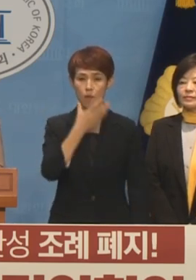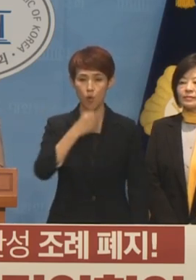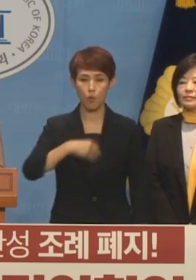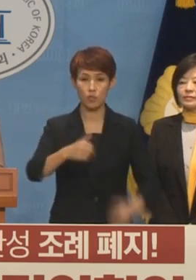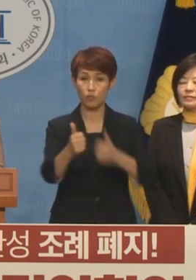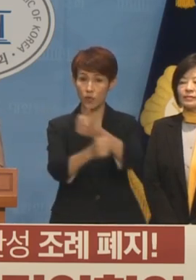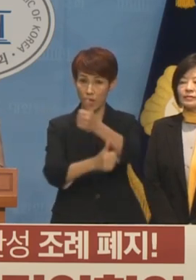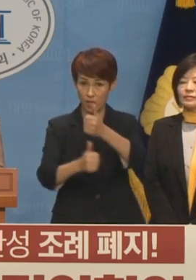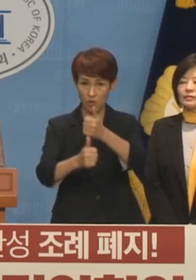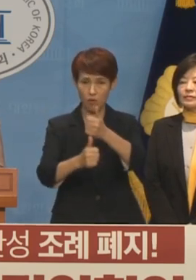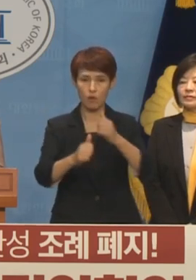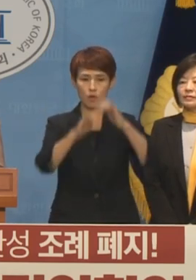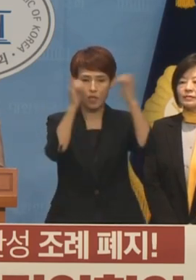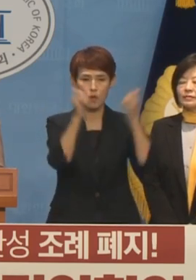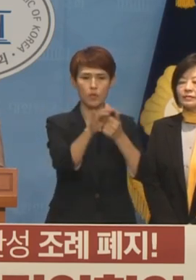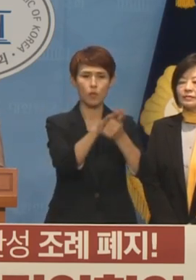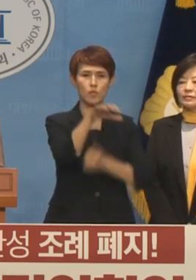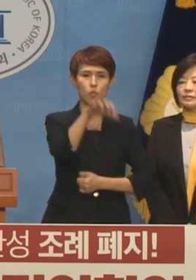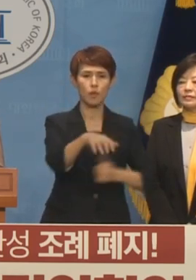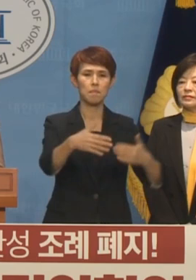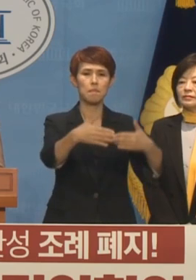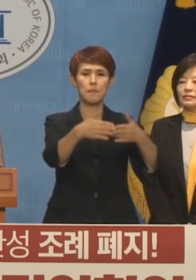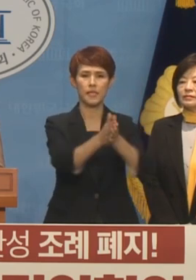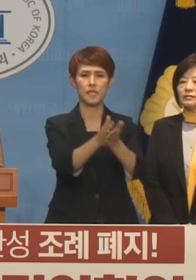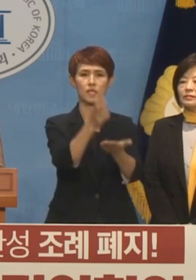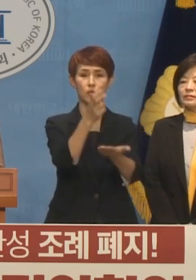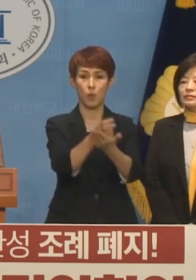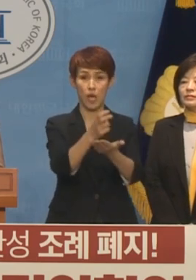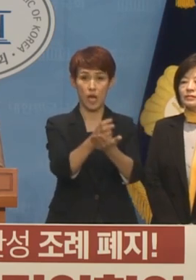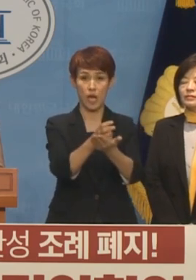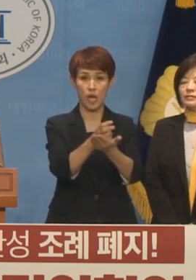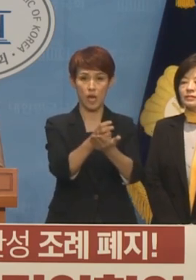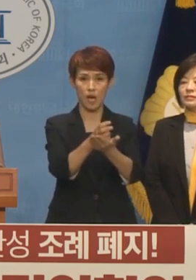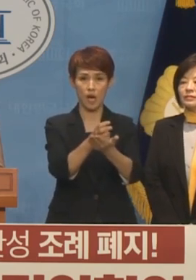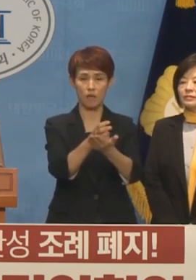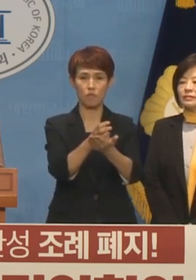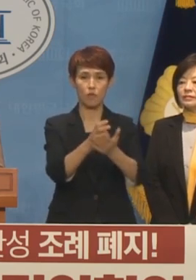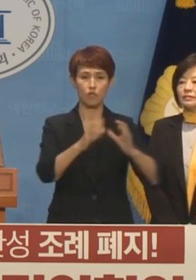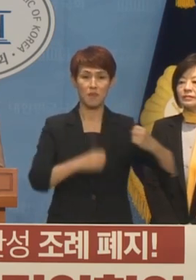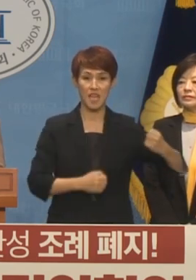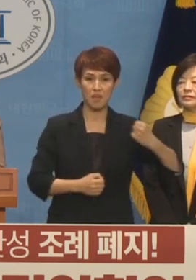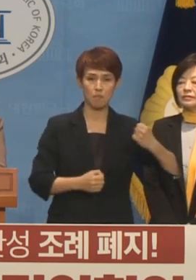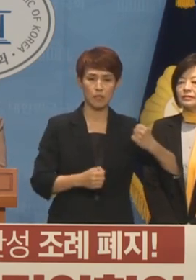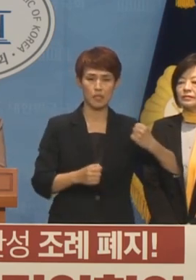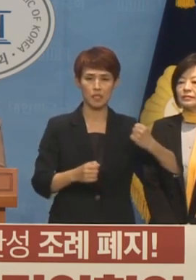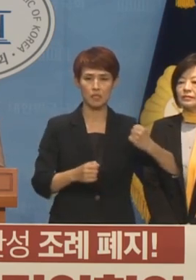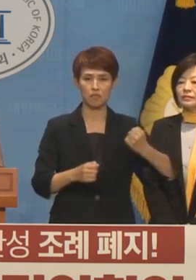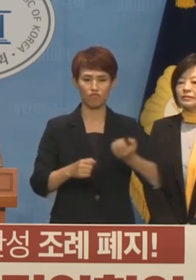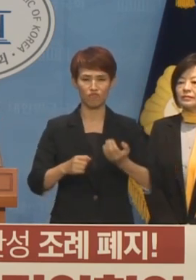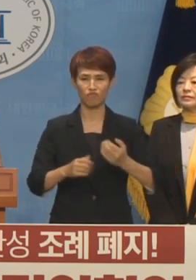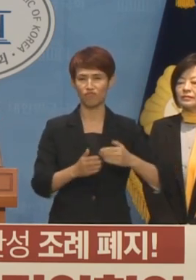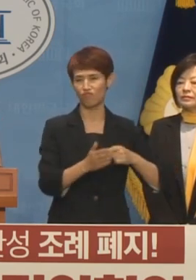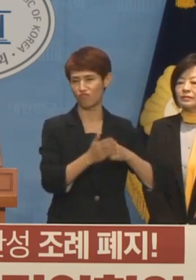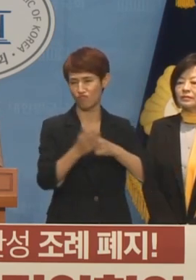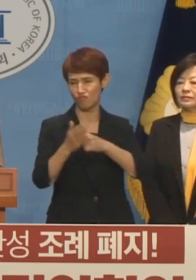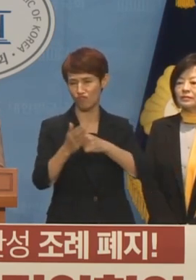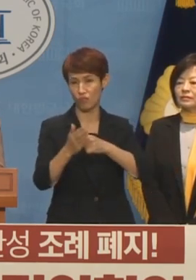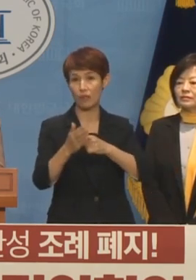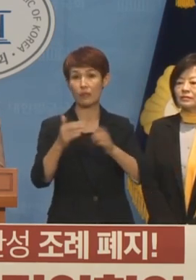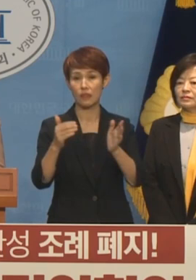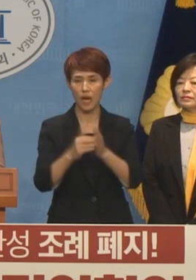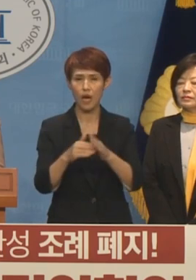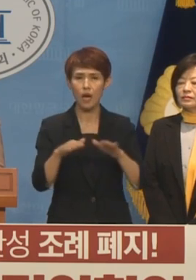보건복지원에서 서울 사회서비스원 폐지 조례안을 국민의힘 단독으로 강행 처리를 했다고 해서 오늘 기자회견을 하게 됐는데